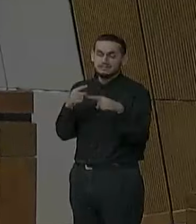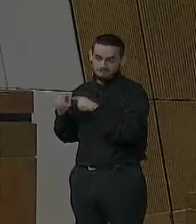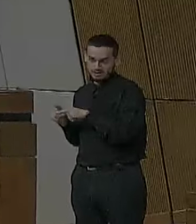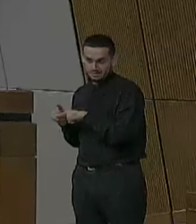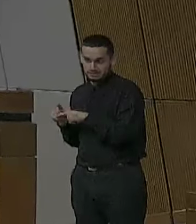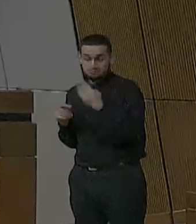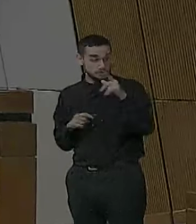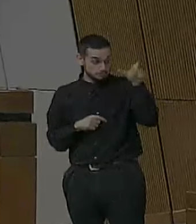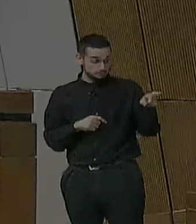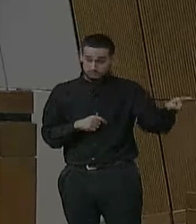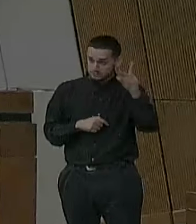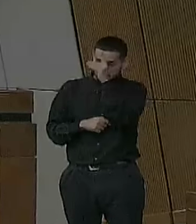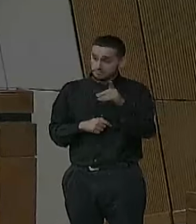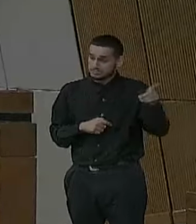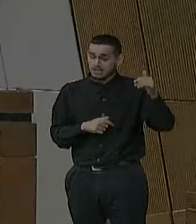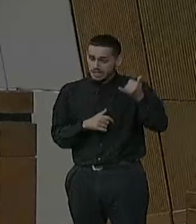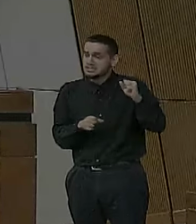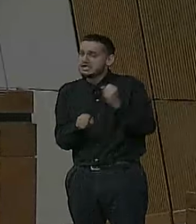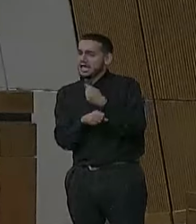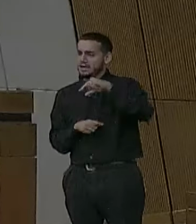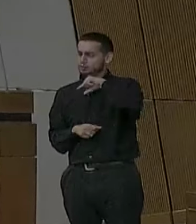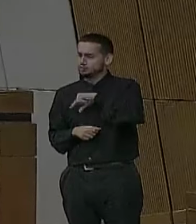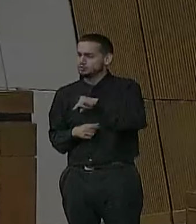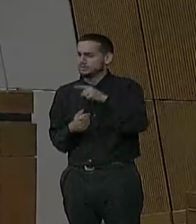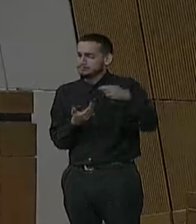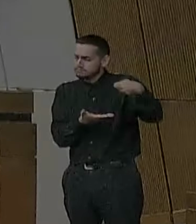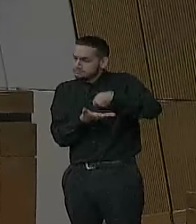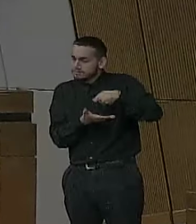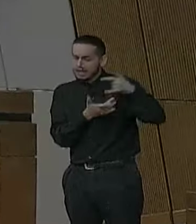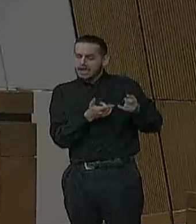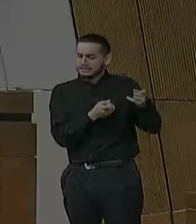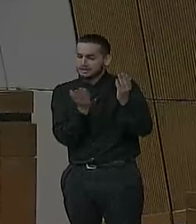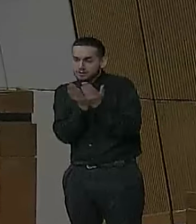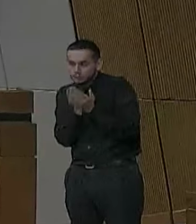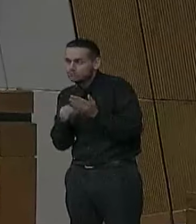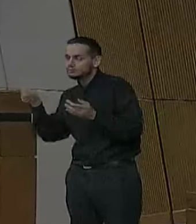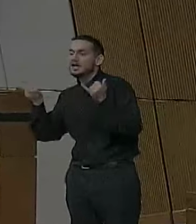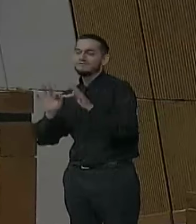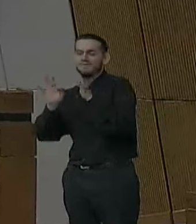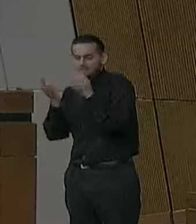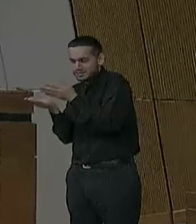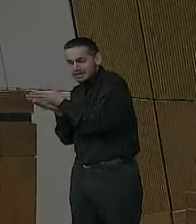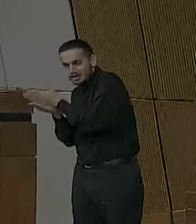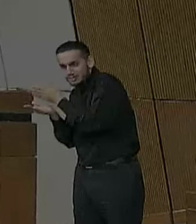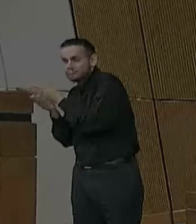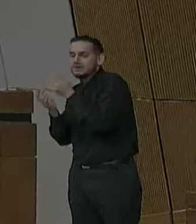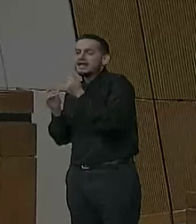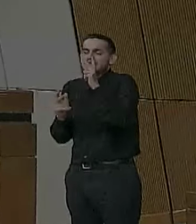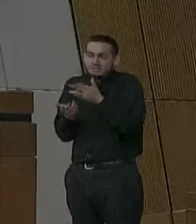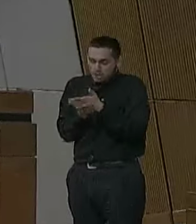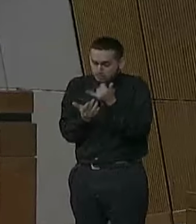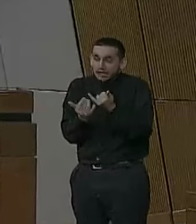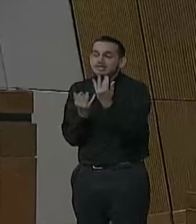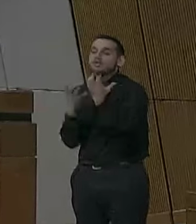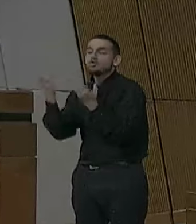salario, y en base a eso acomoda su vida, estudia, trabaja, y se compra lo que cree, y aporta también al círculo de la economía,